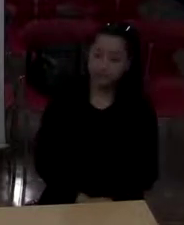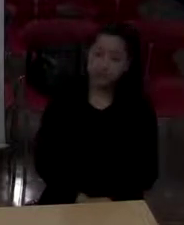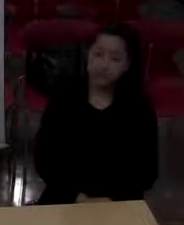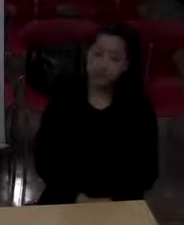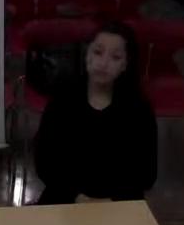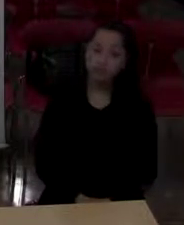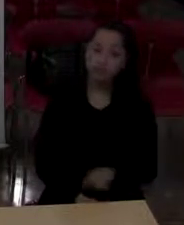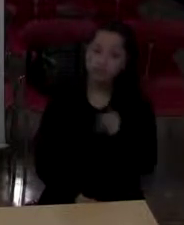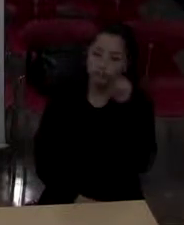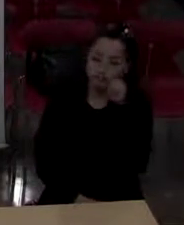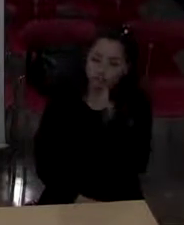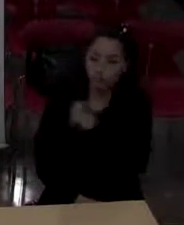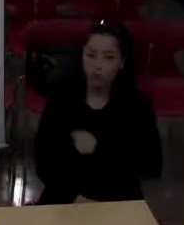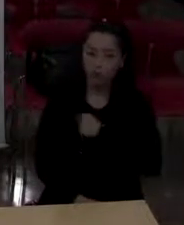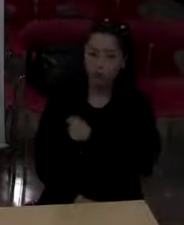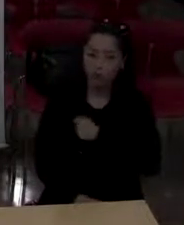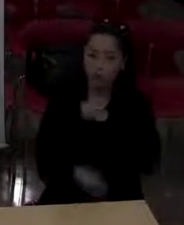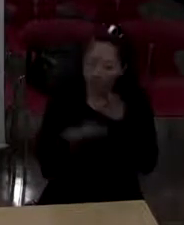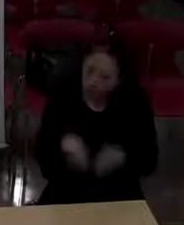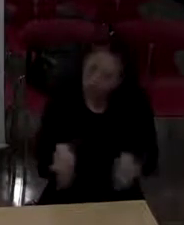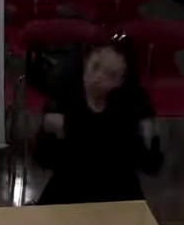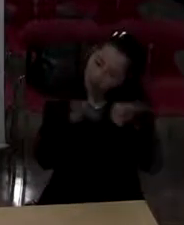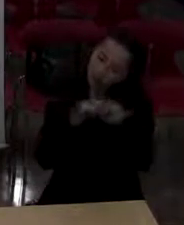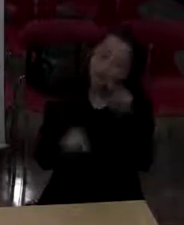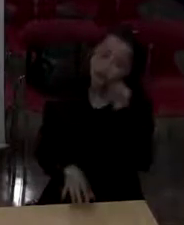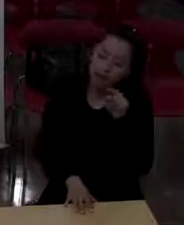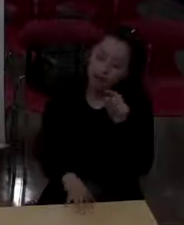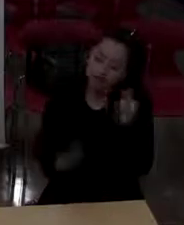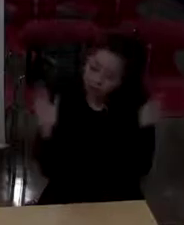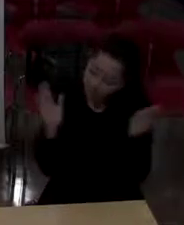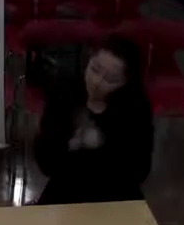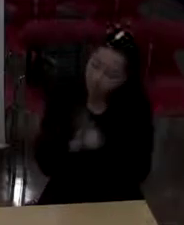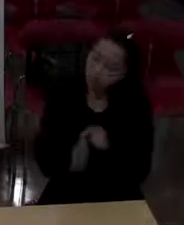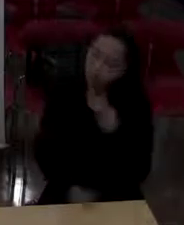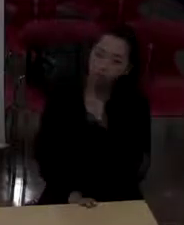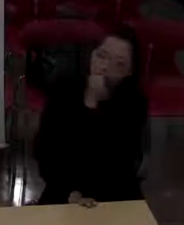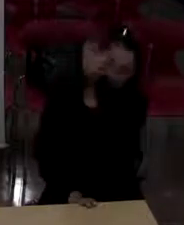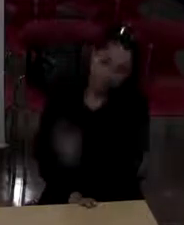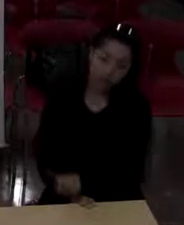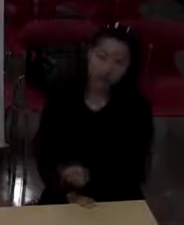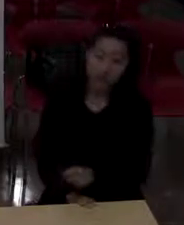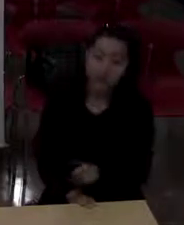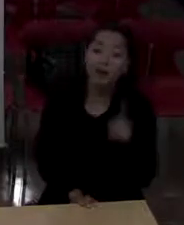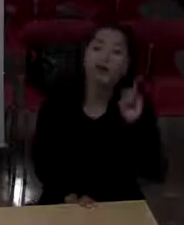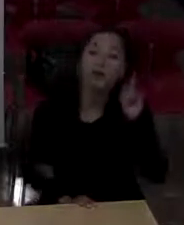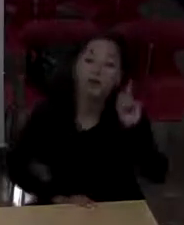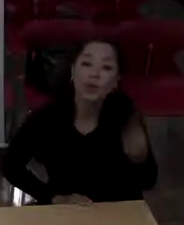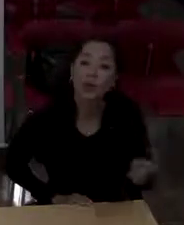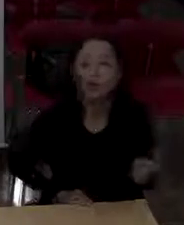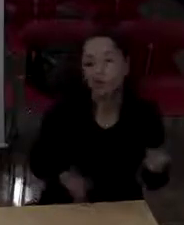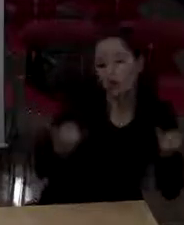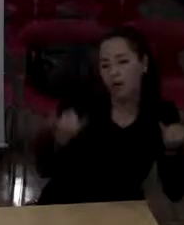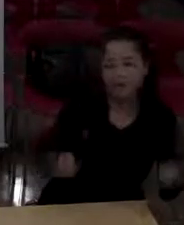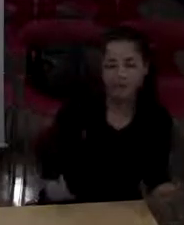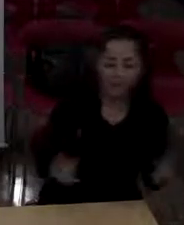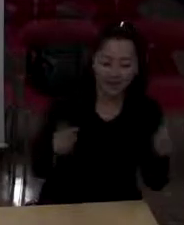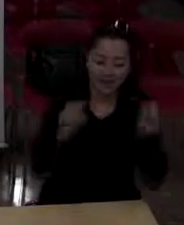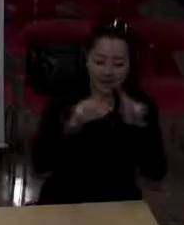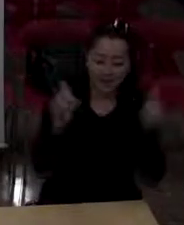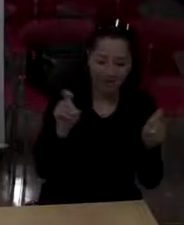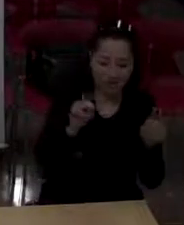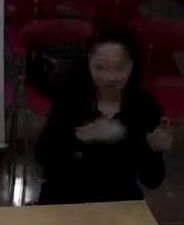Sería directamente para que ustedes se comunicaran más puntualmente, porque no estamos hablando en este momento de formación para el trabajo ni de trabajo, sino